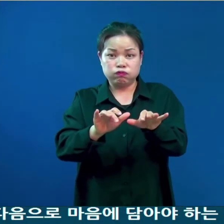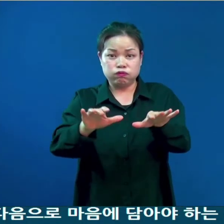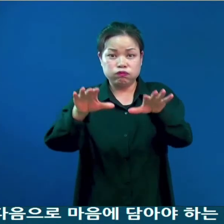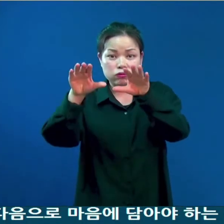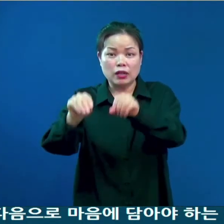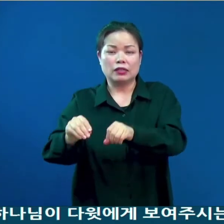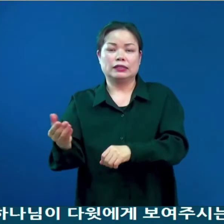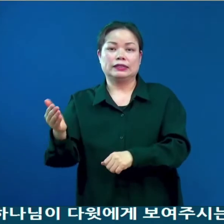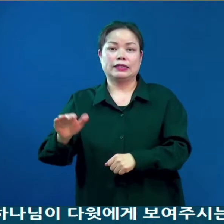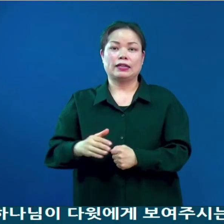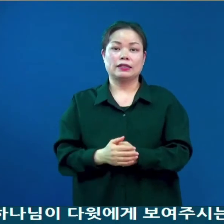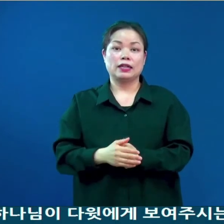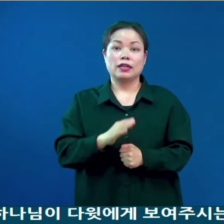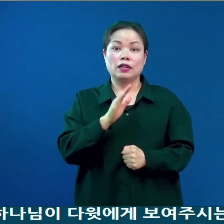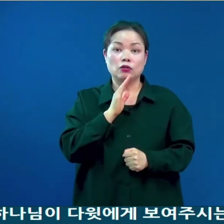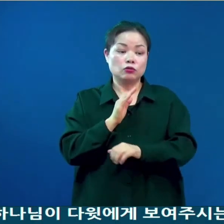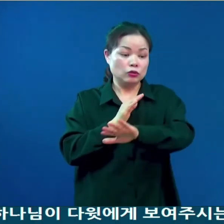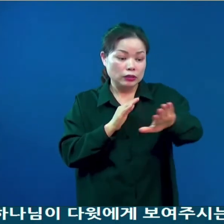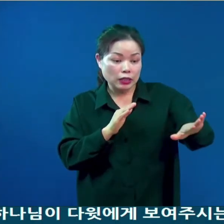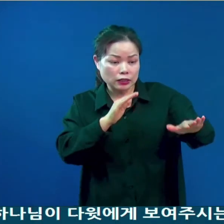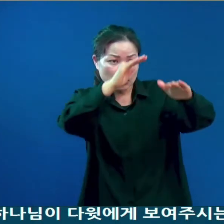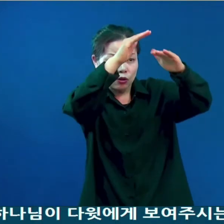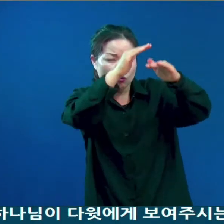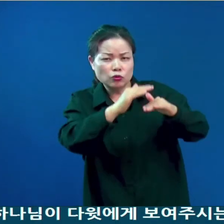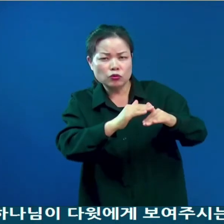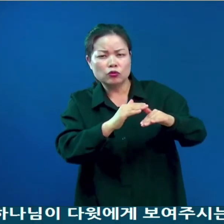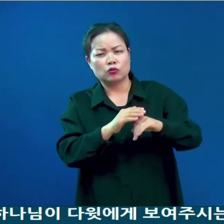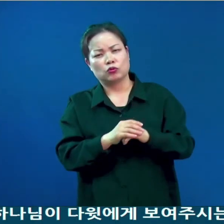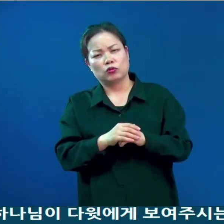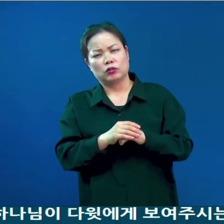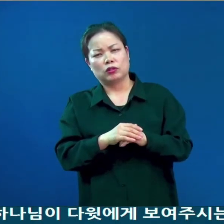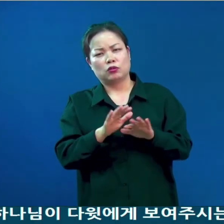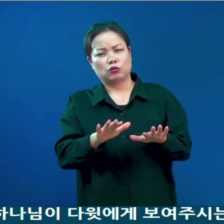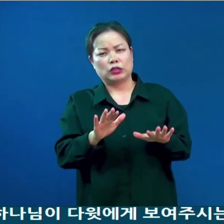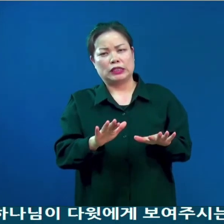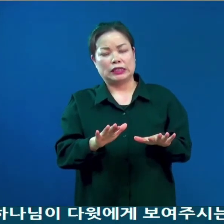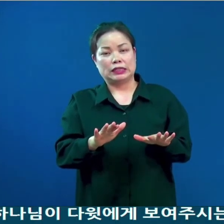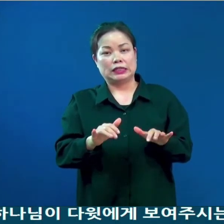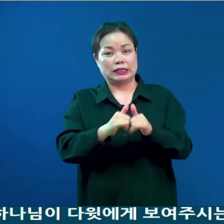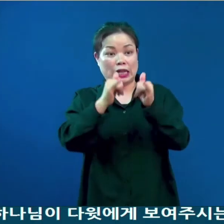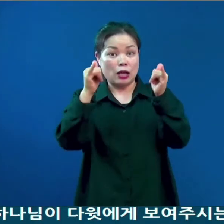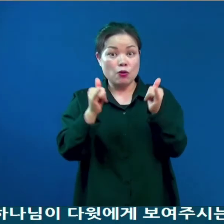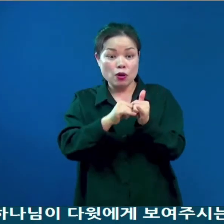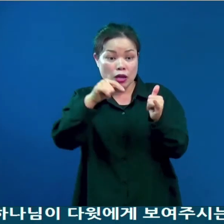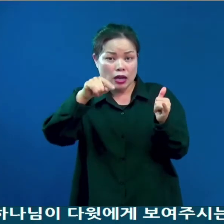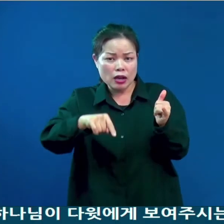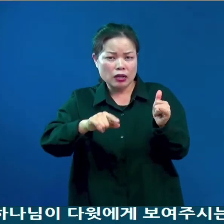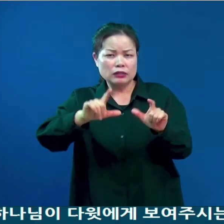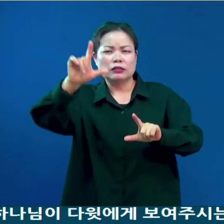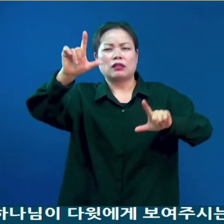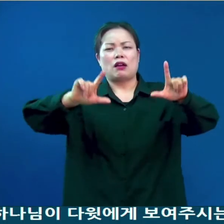종결된다는 내용인데 사실은 이 내용 자체를 오늘 현대 우리의 지금 이